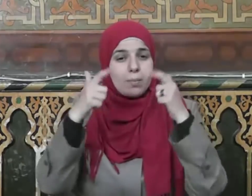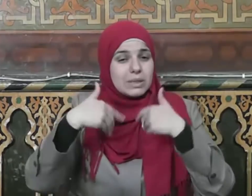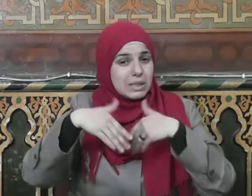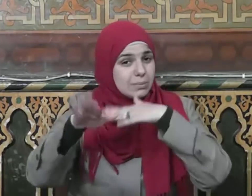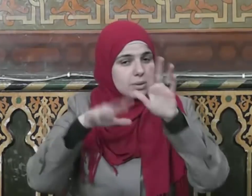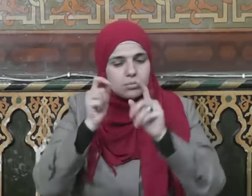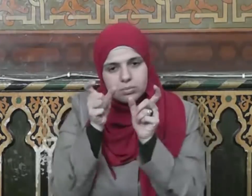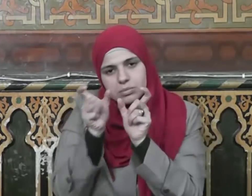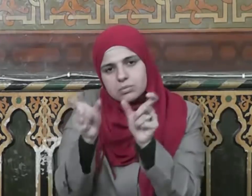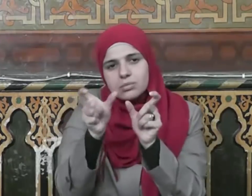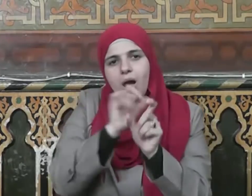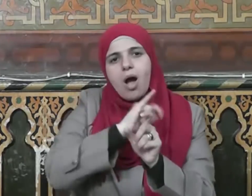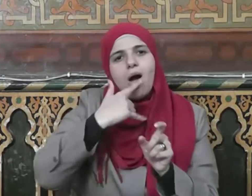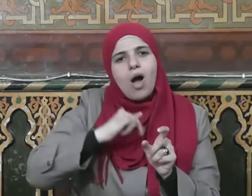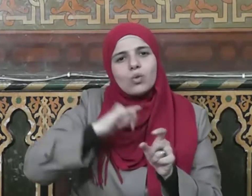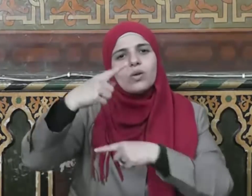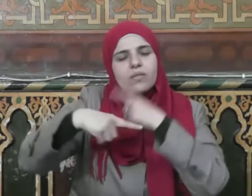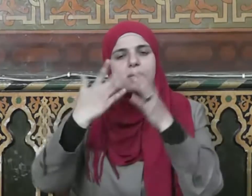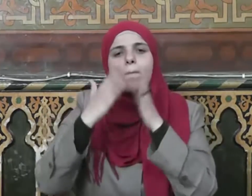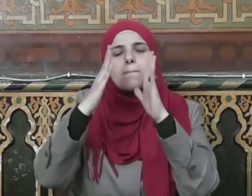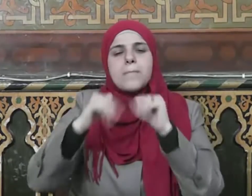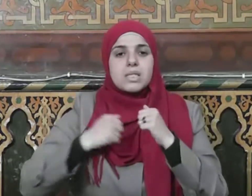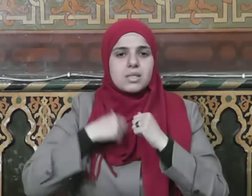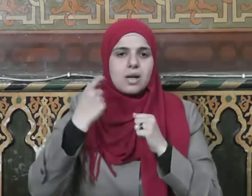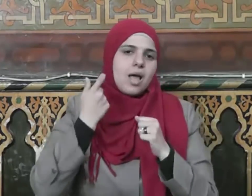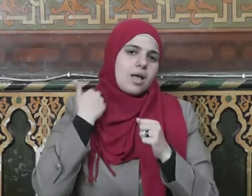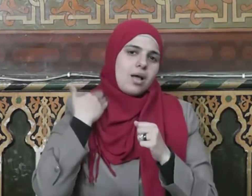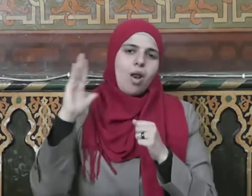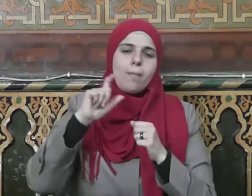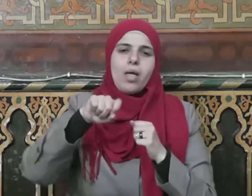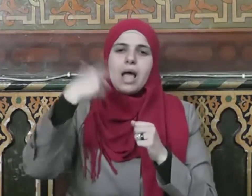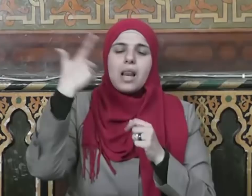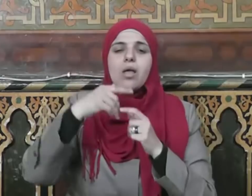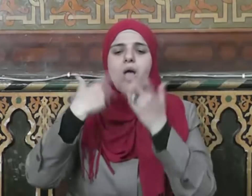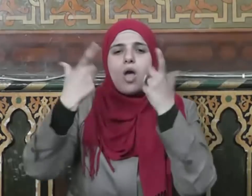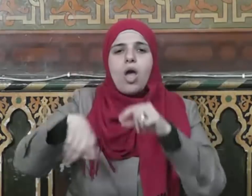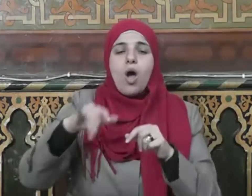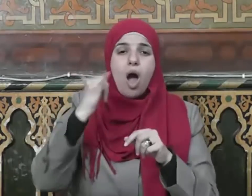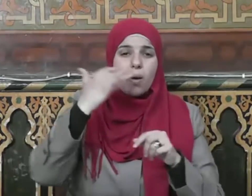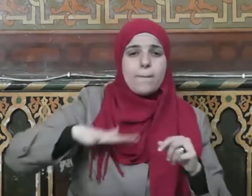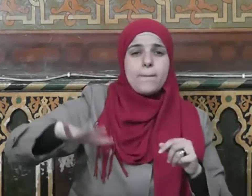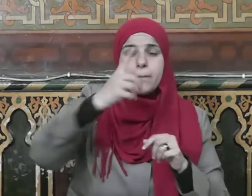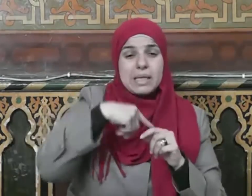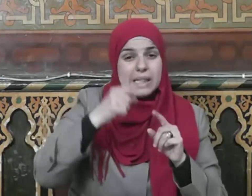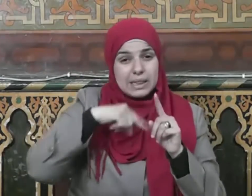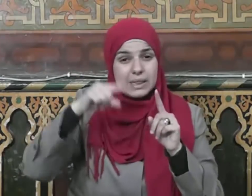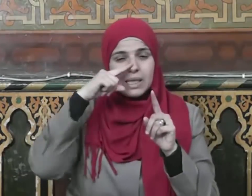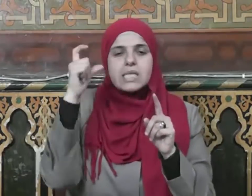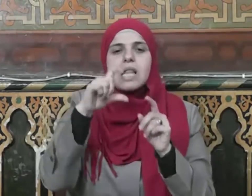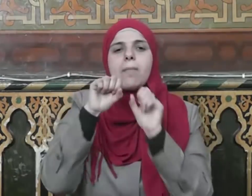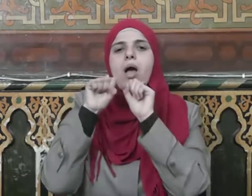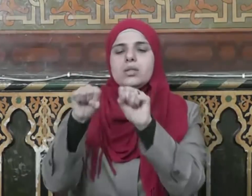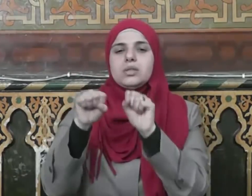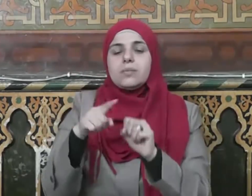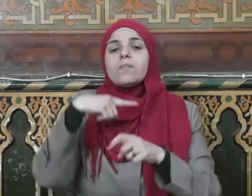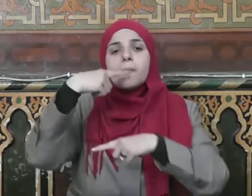صمام أمان لمصرنا الغالية ولأمتنا العربية والإسلامية، ولا زال رجالها